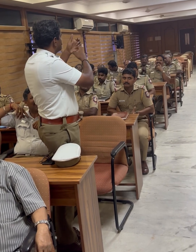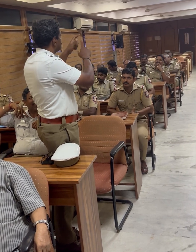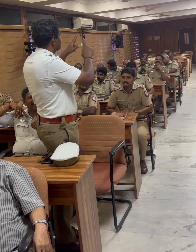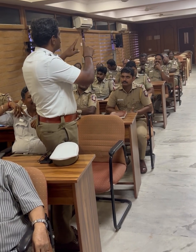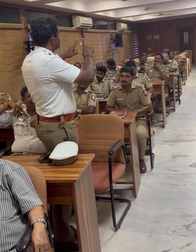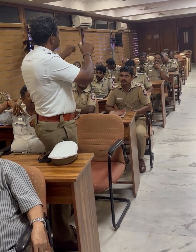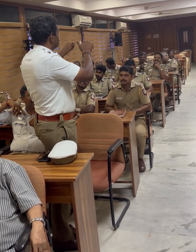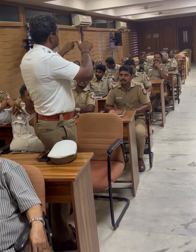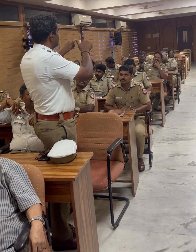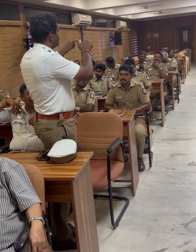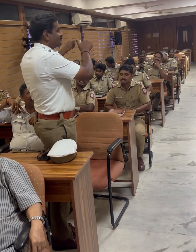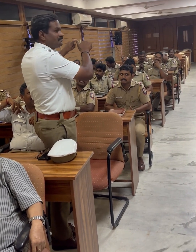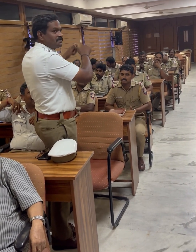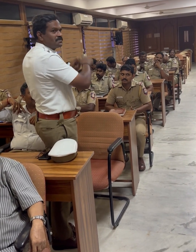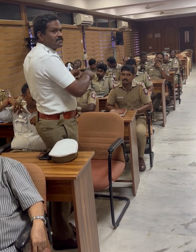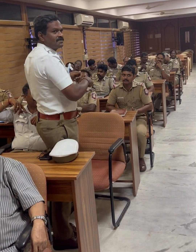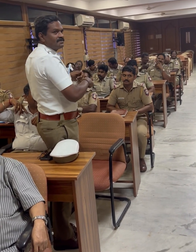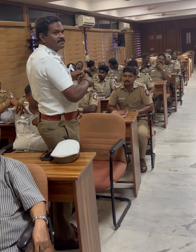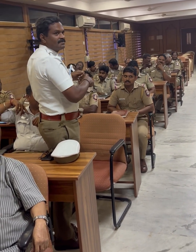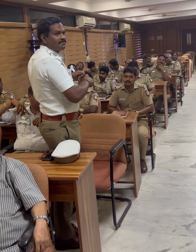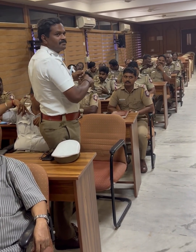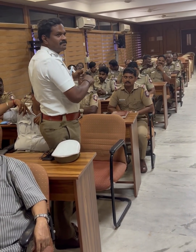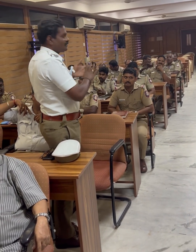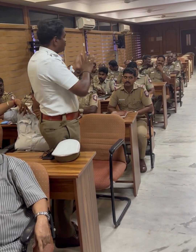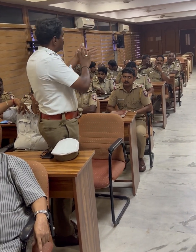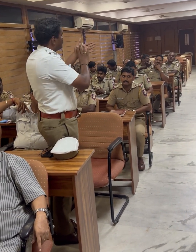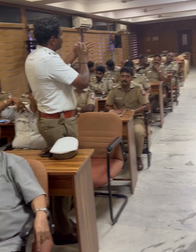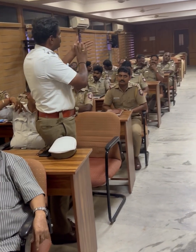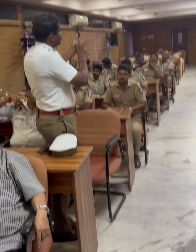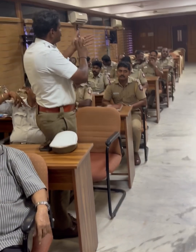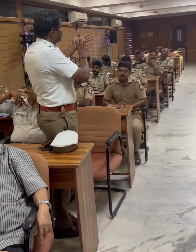மத்தியில ஒரு லெட்டர் மிஸ் பண்ணிட்டீங்க மத்தியில. திரும்ப ஸ்டார்ட் பண்ணுங்க.